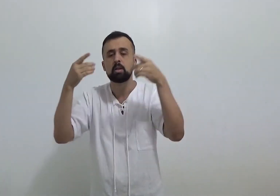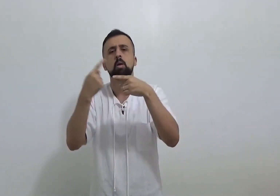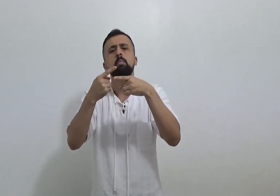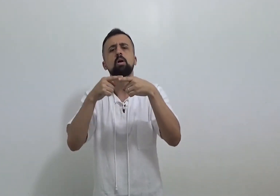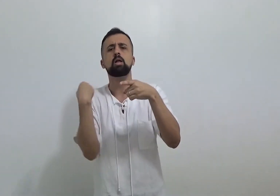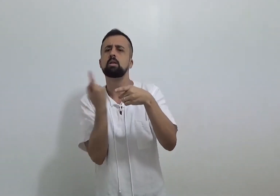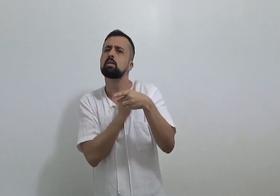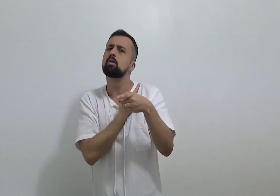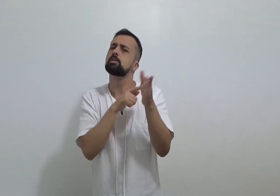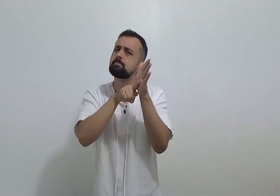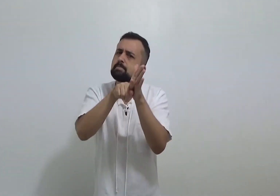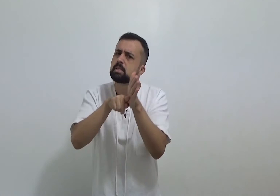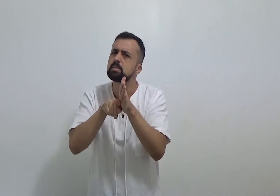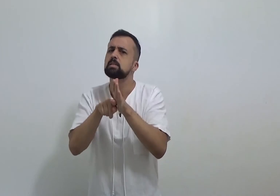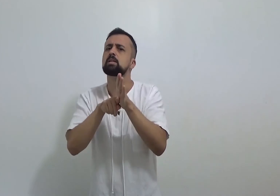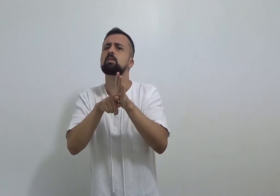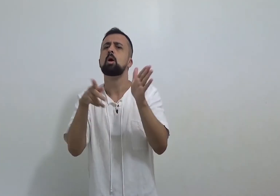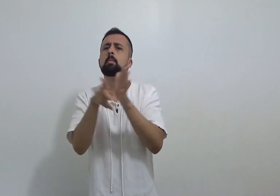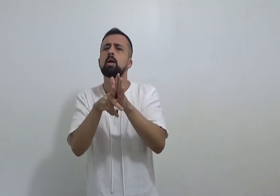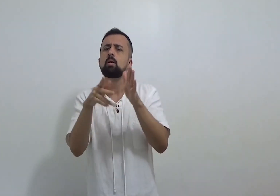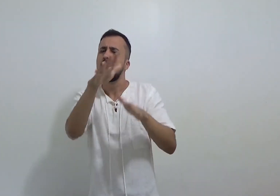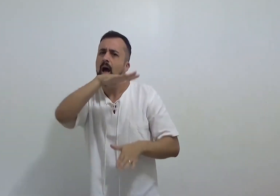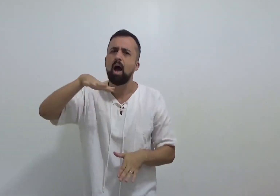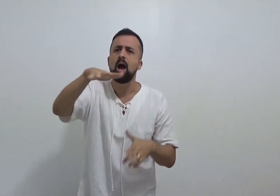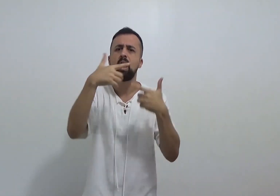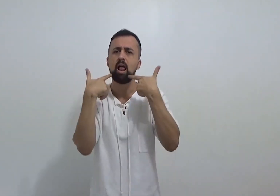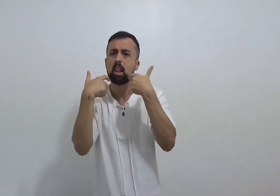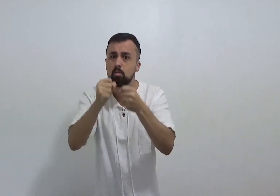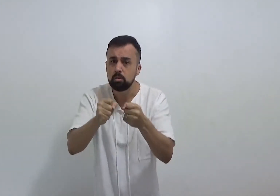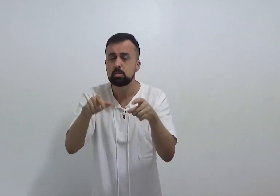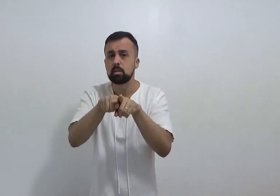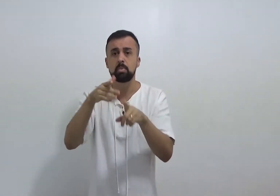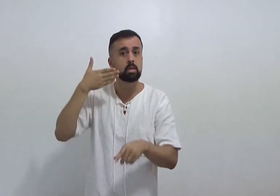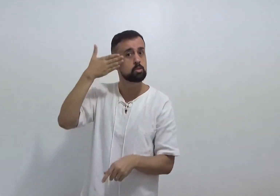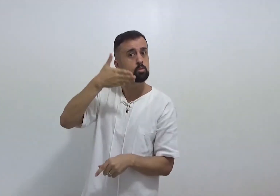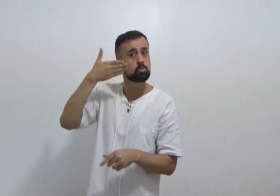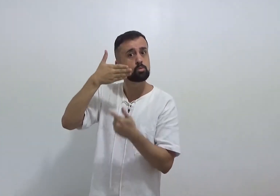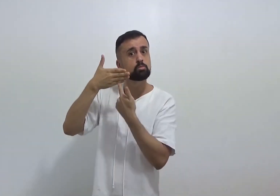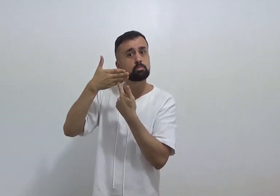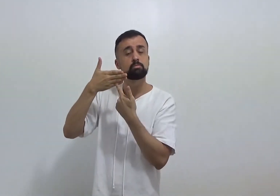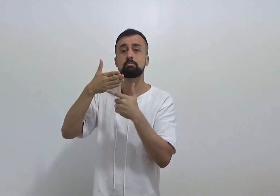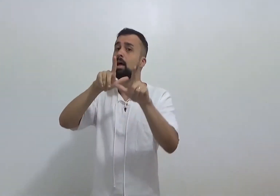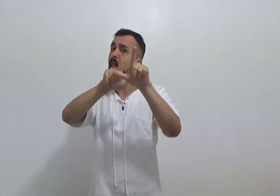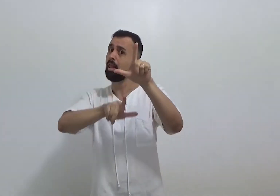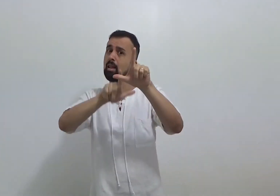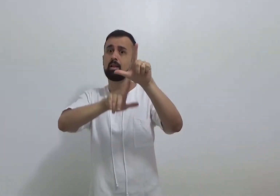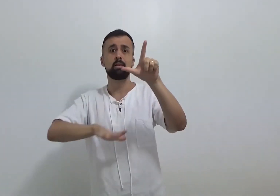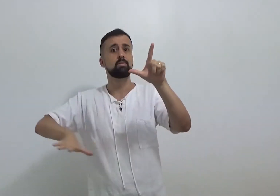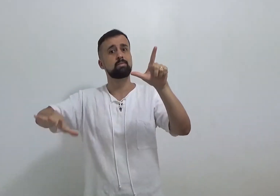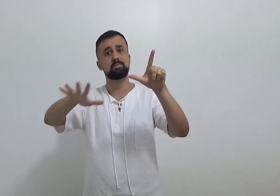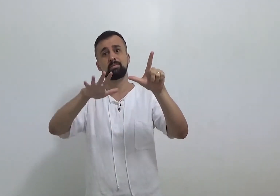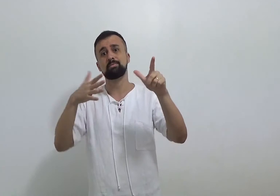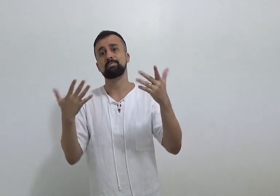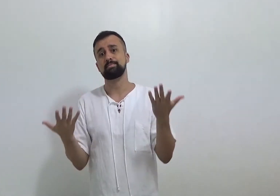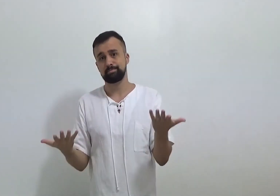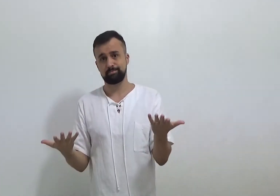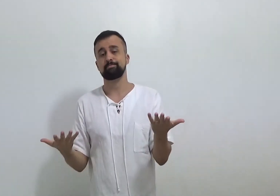Mas apenas para refletirmos, estarmos abertos, porque somos pesquisadores da